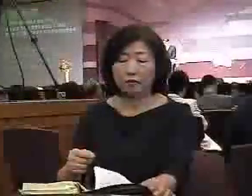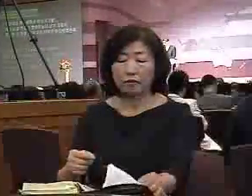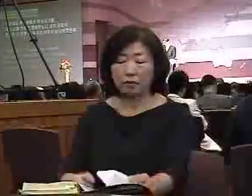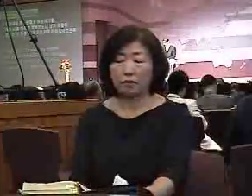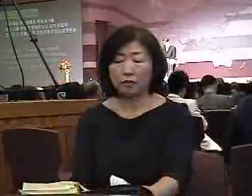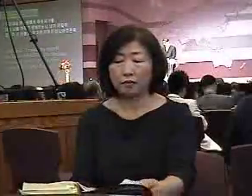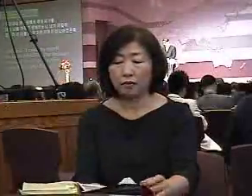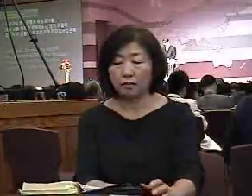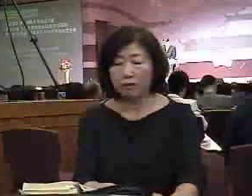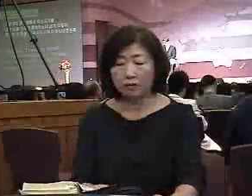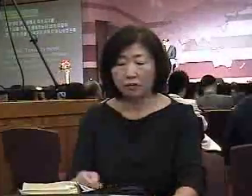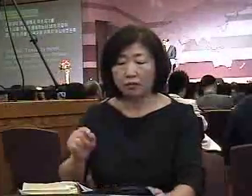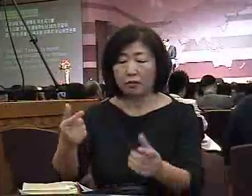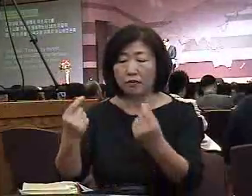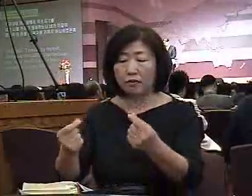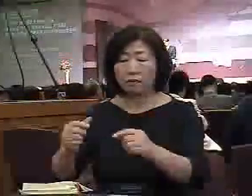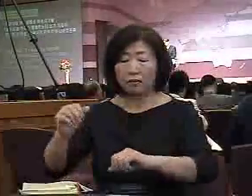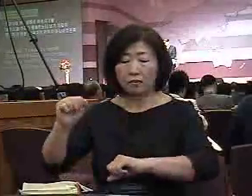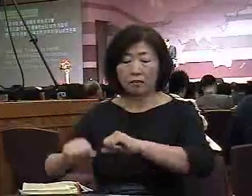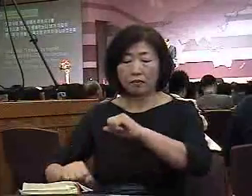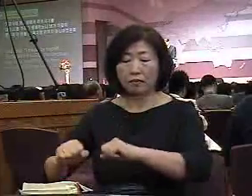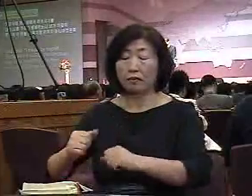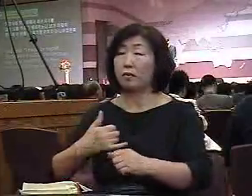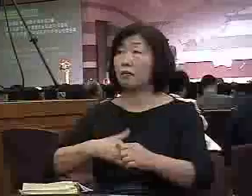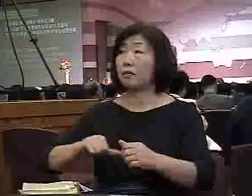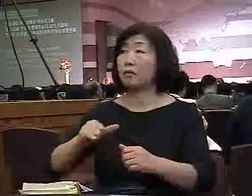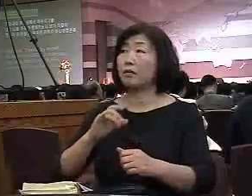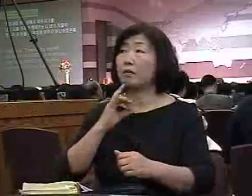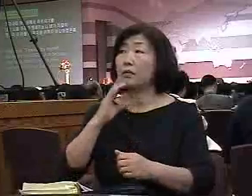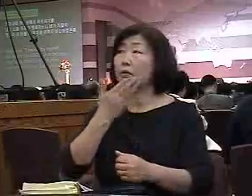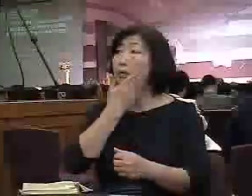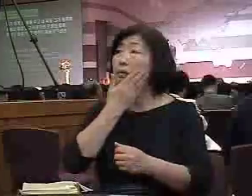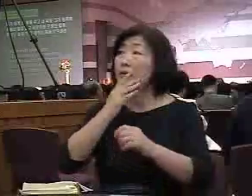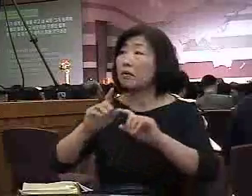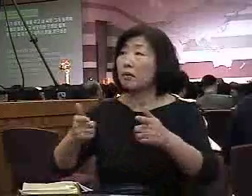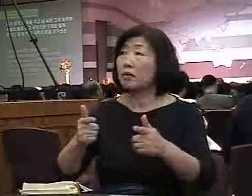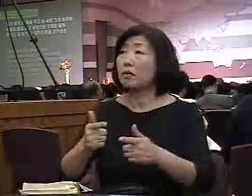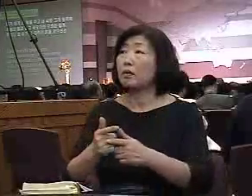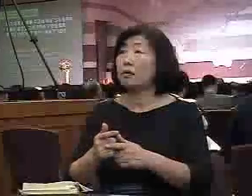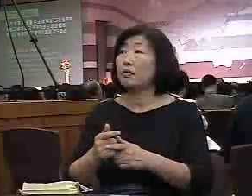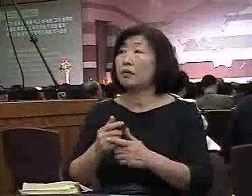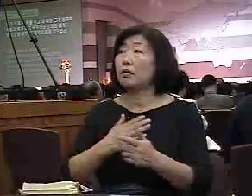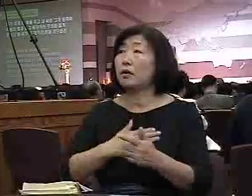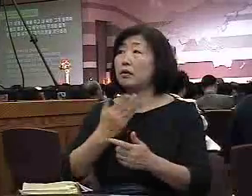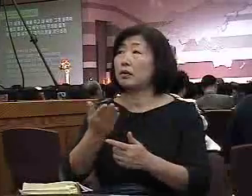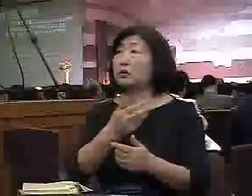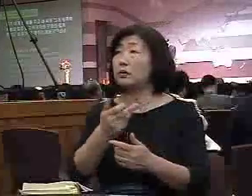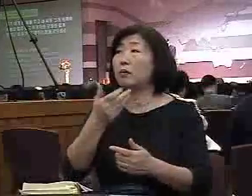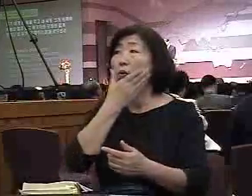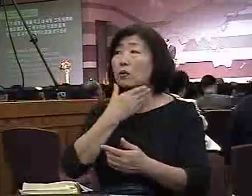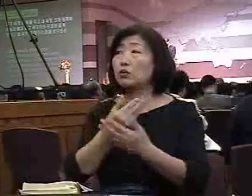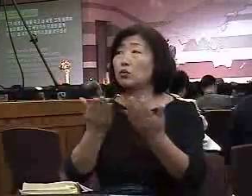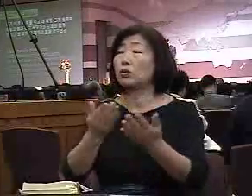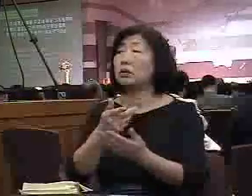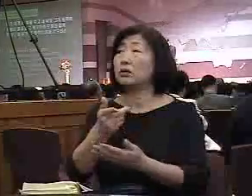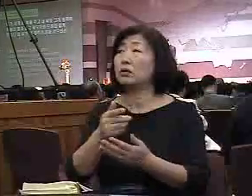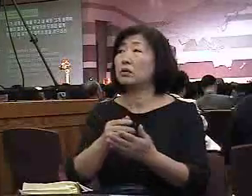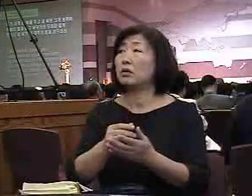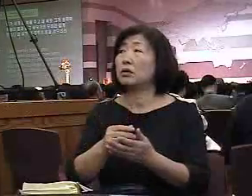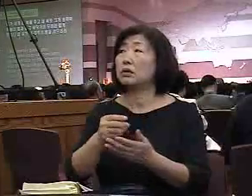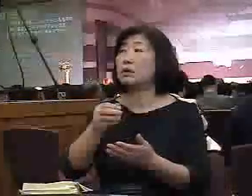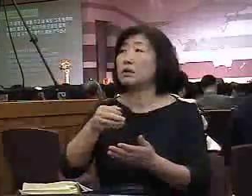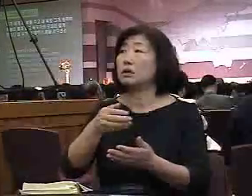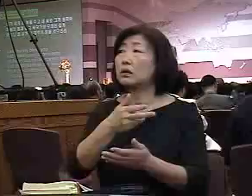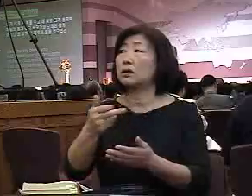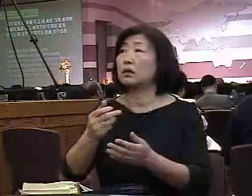맹세하노니 네가 이같이 행하여 네 아들 네 독자를 아끼지 아니하였은즉 내가 네게 복을 주고 내